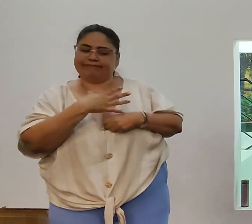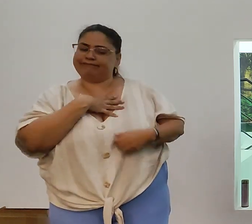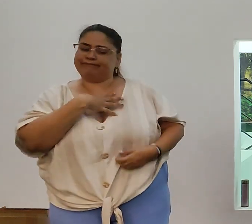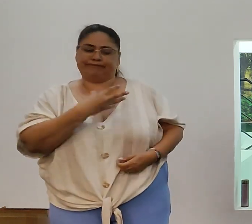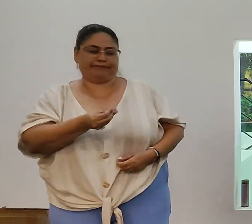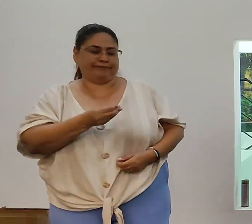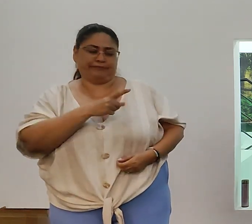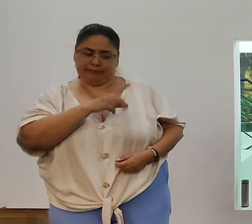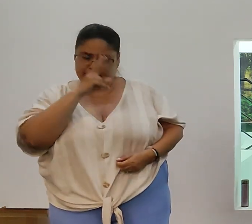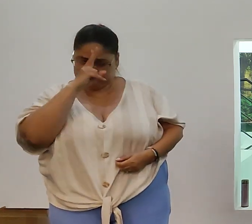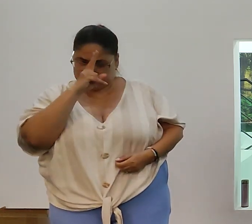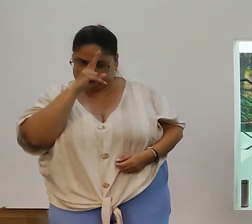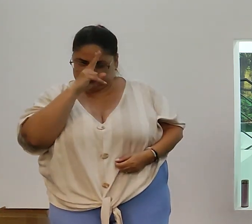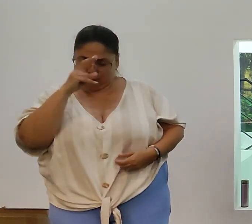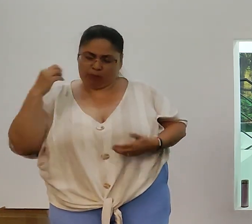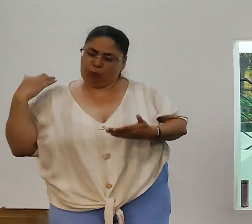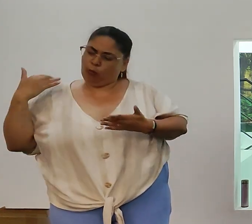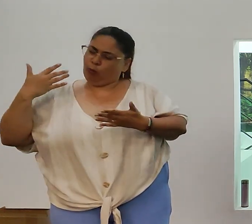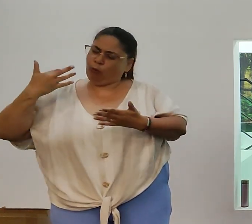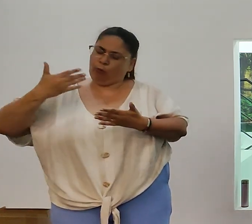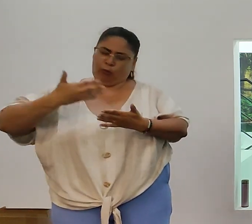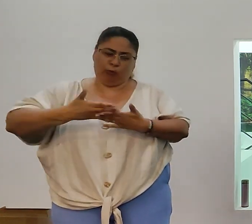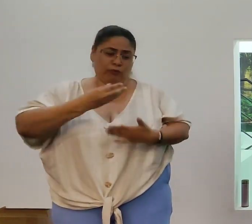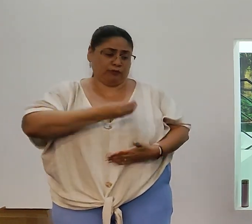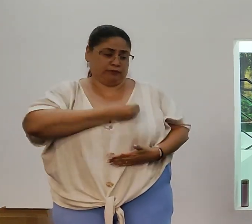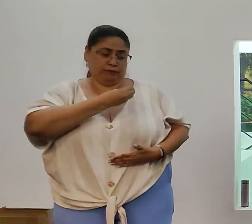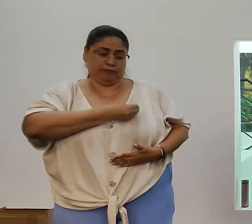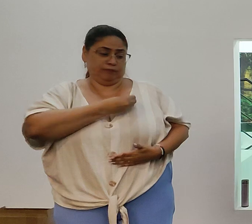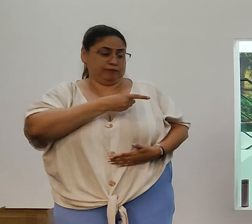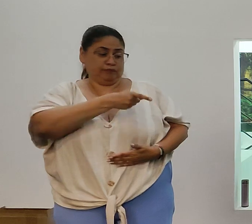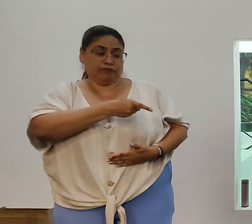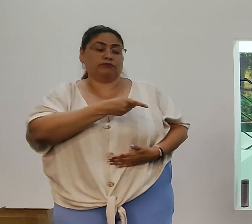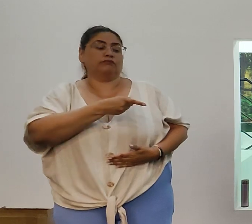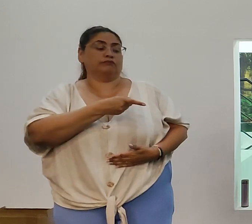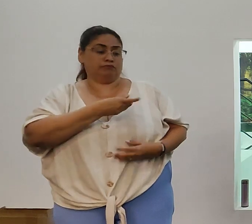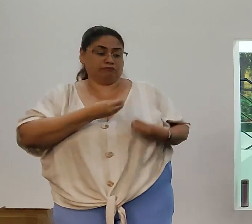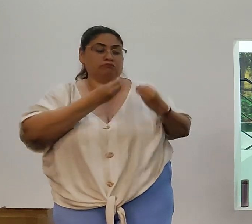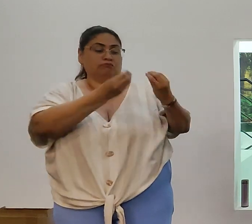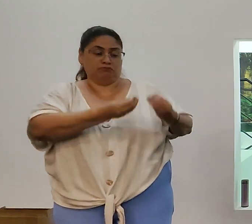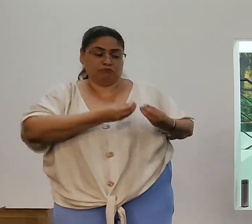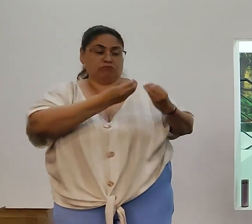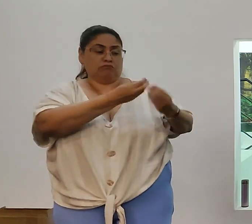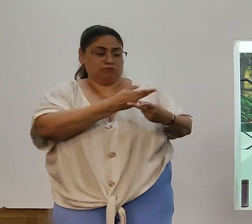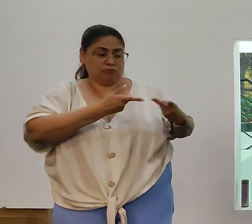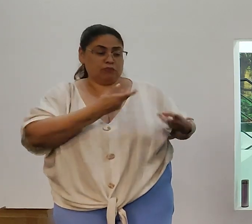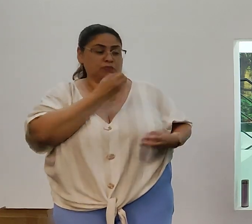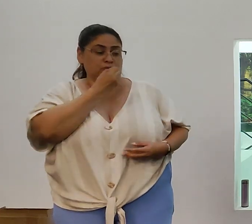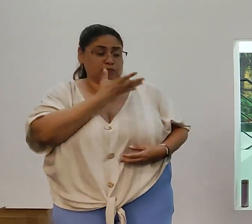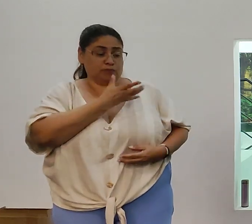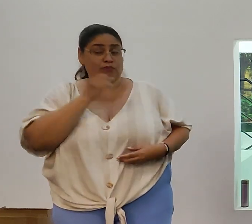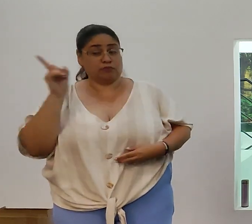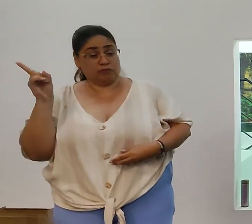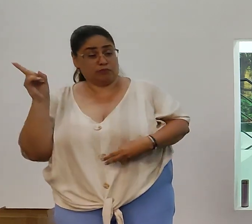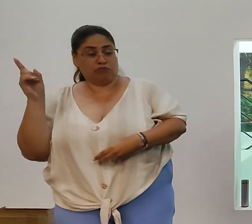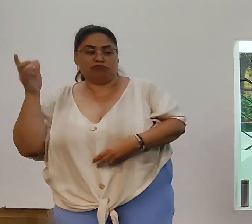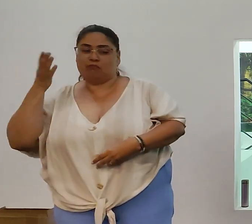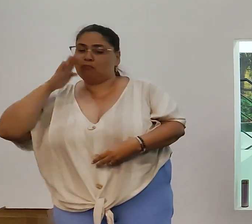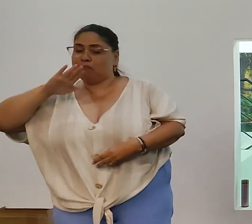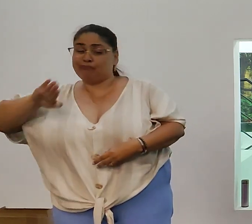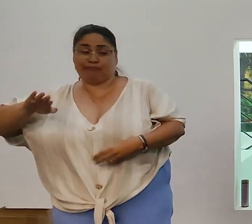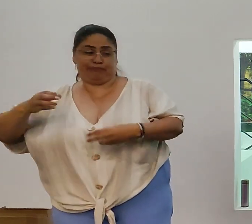Filho, lembre-se que durante toda a sua vida você recebeu coisas boas, enquanto Lázaro recebeu coisas